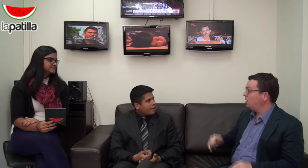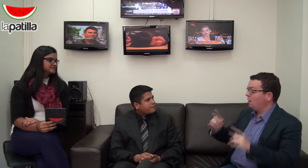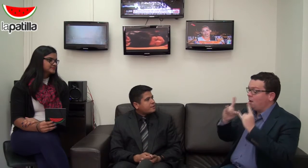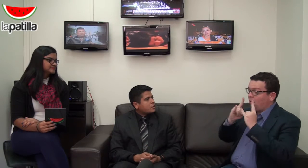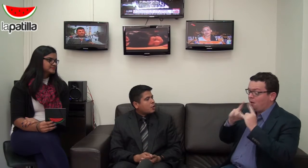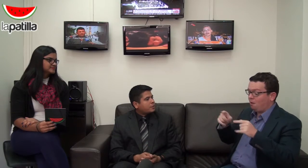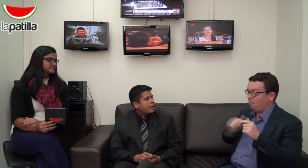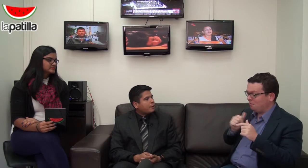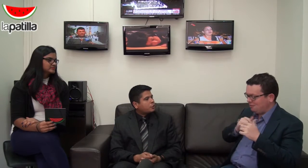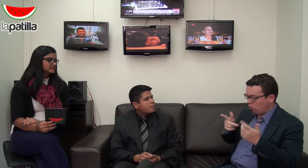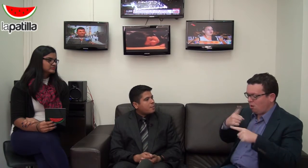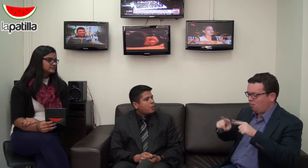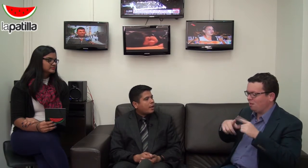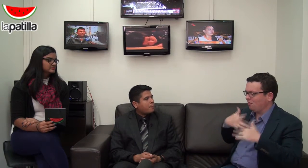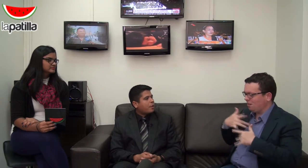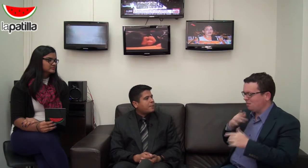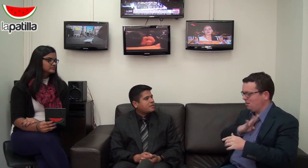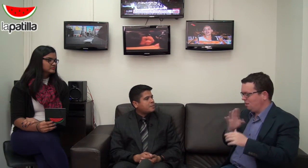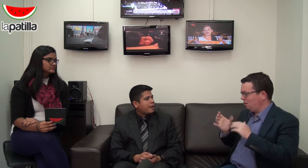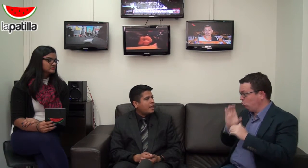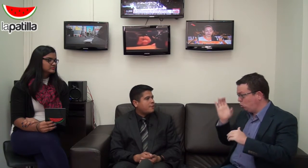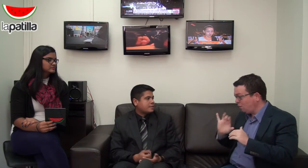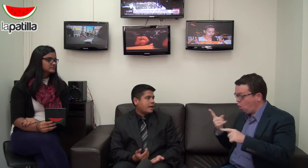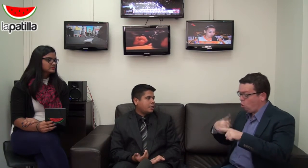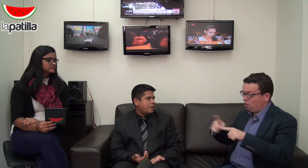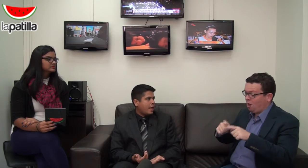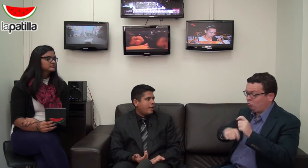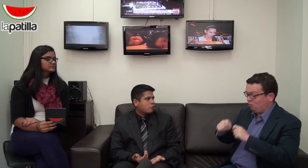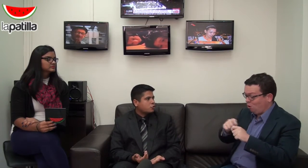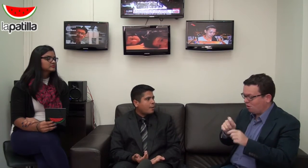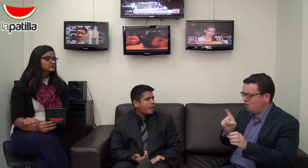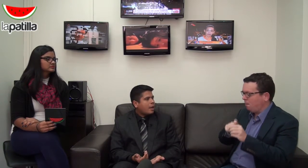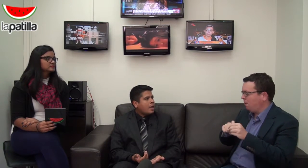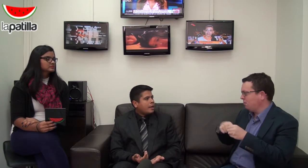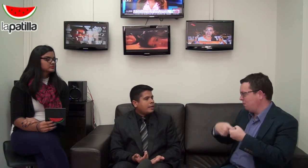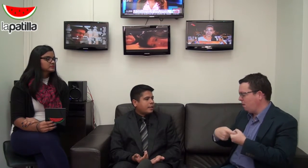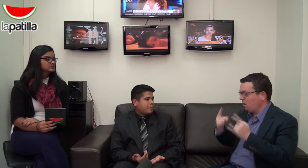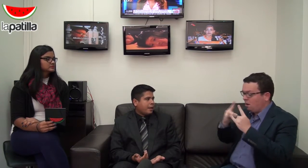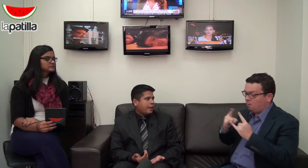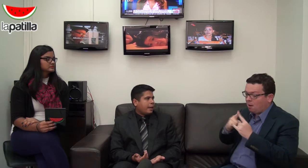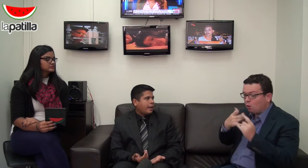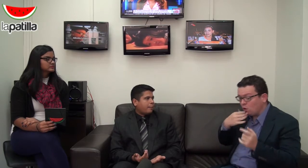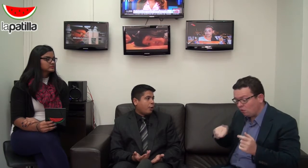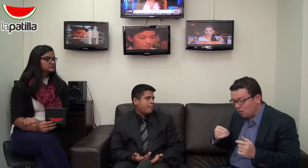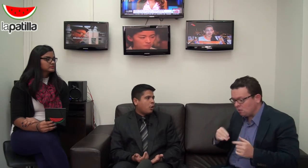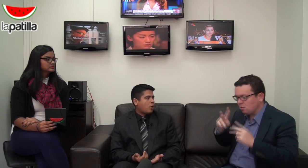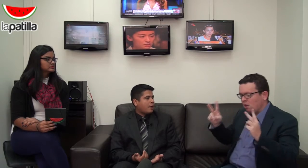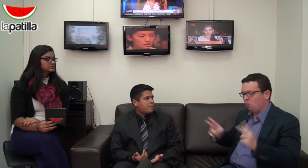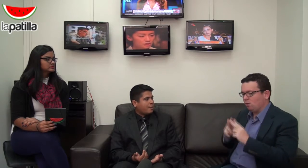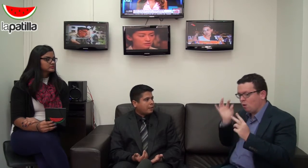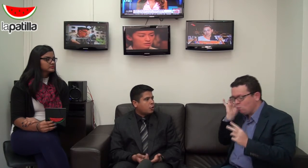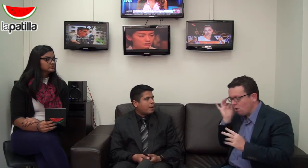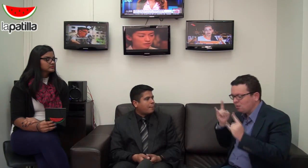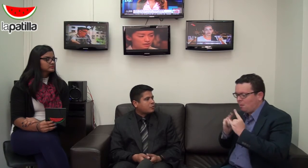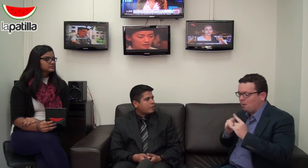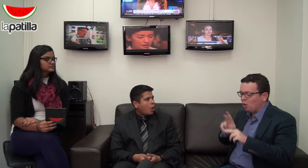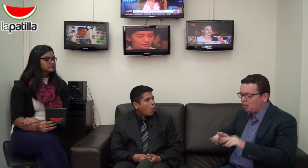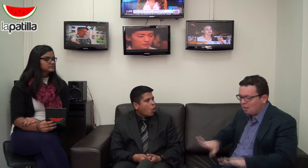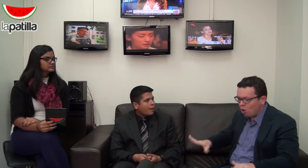beneficios que obtienen nuestros miembros es que pueden participar en las diversas actividades de Consorven y también, por ejemplo, los campamentos para las personas jóvenes,